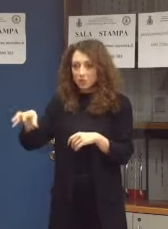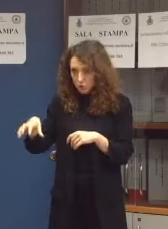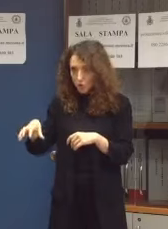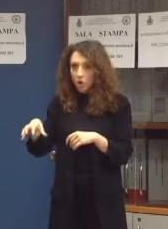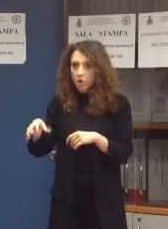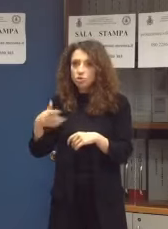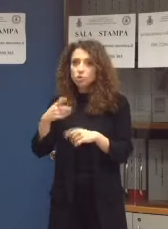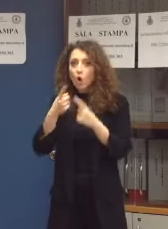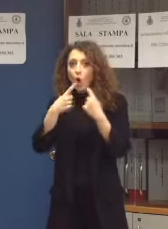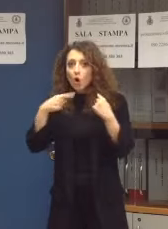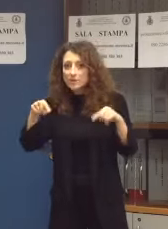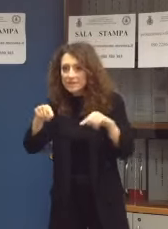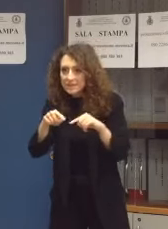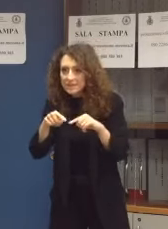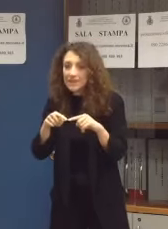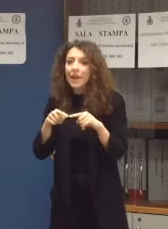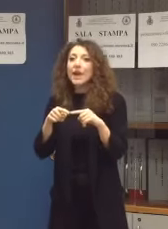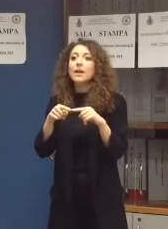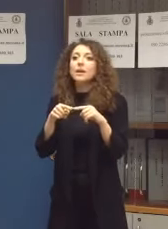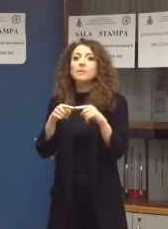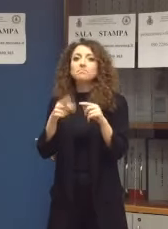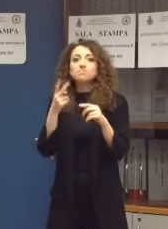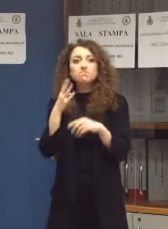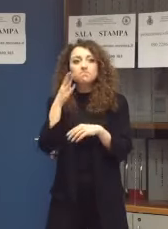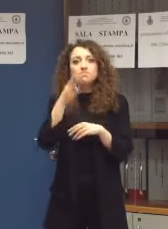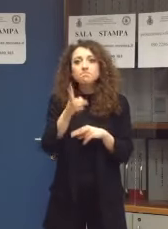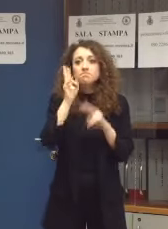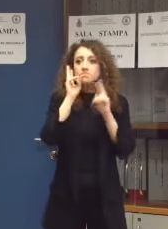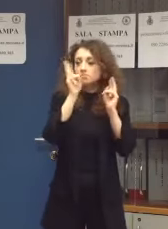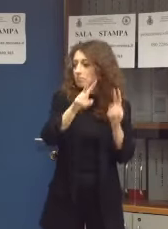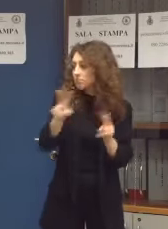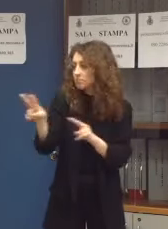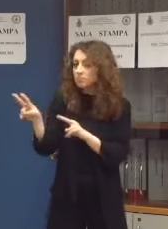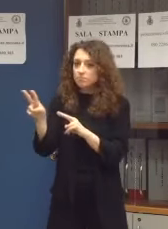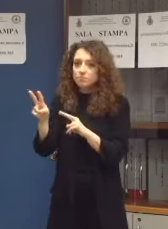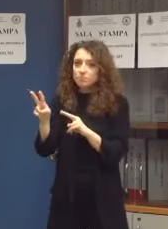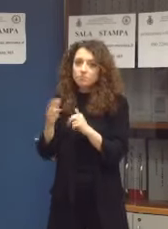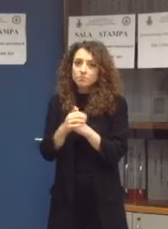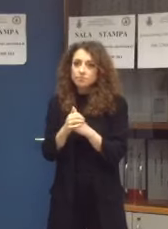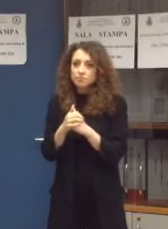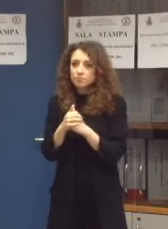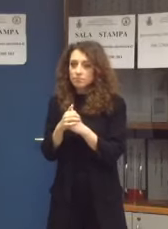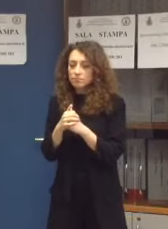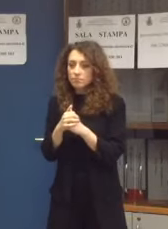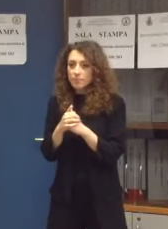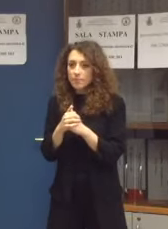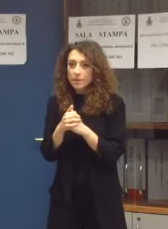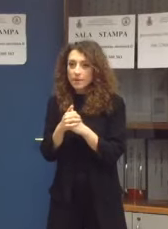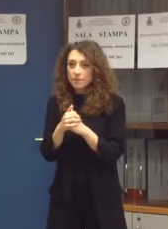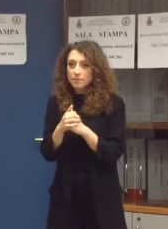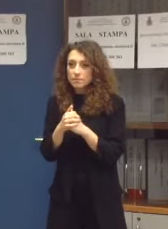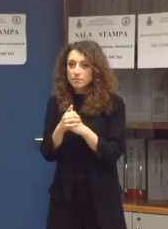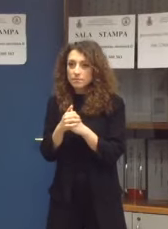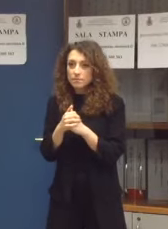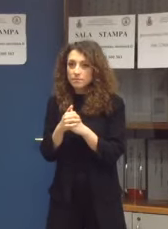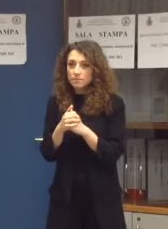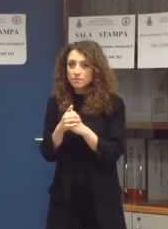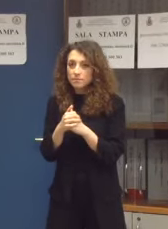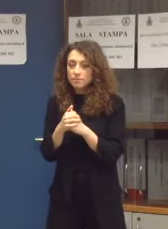qualche consigliere che è andato a verificare, a fare un sopralluogo. Allora la maggior parte di queste presenze è stata dovuta